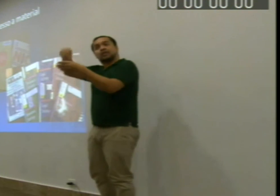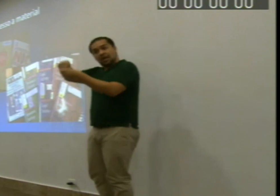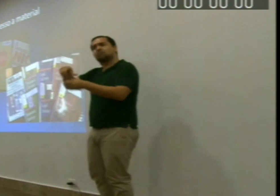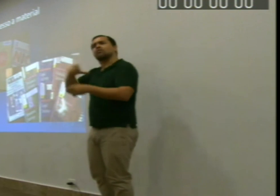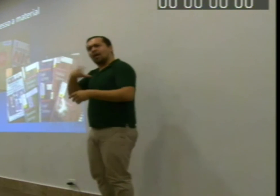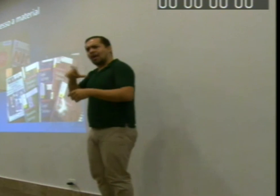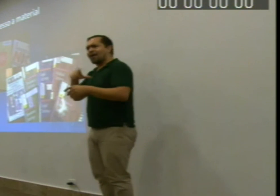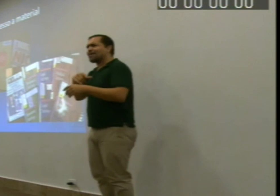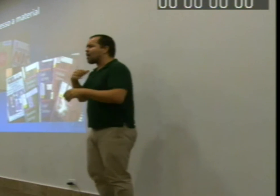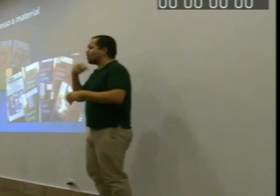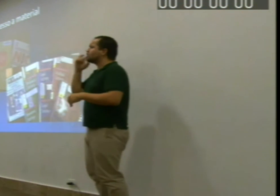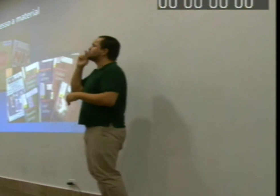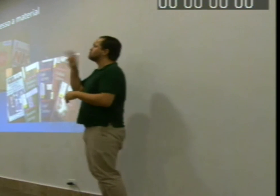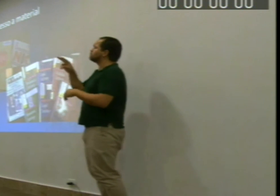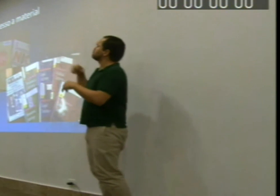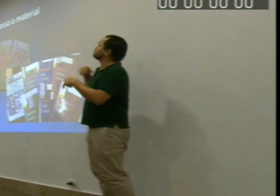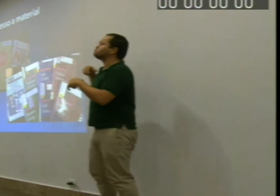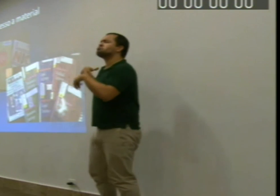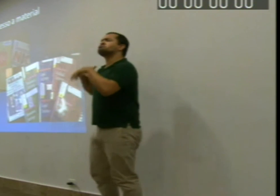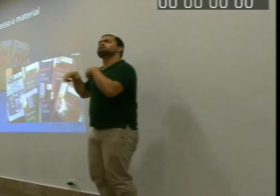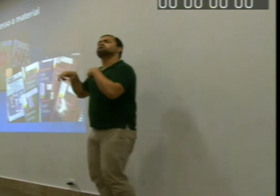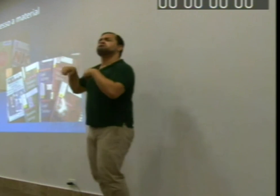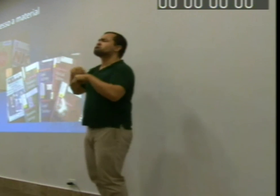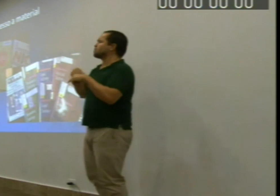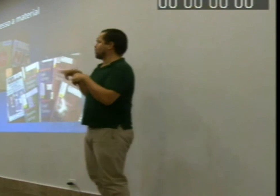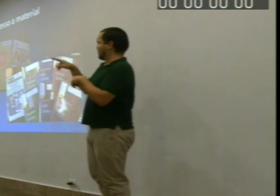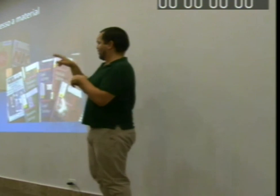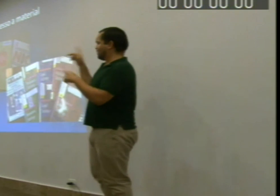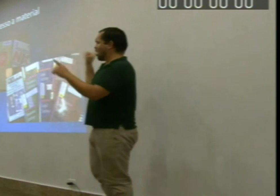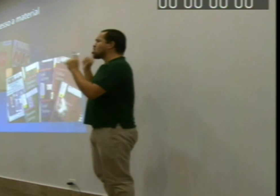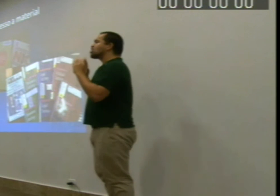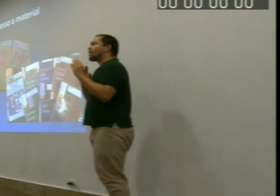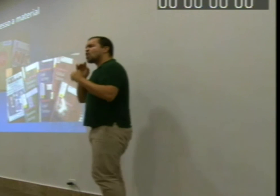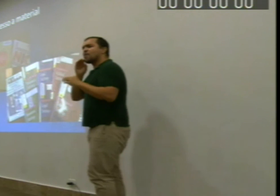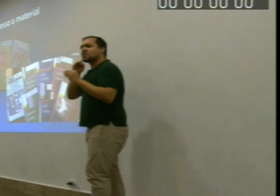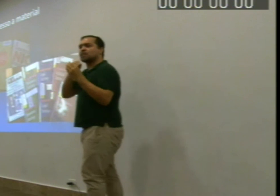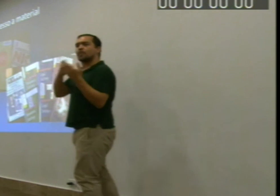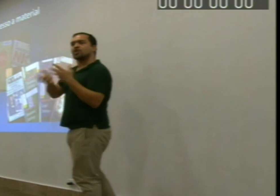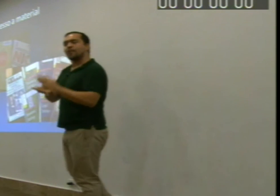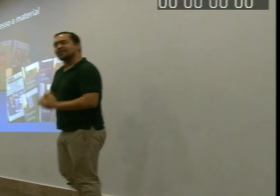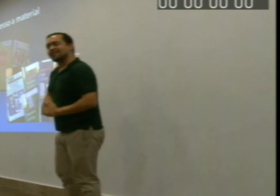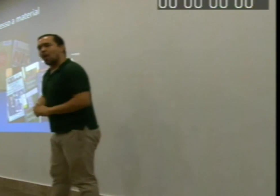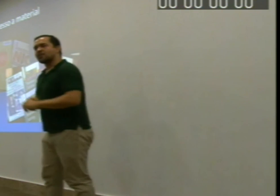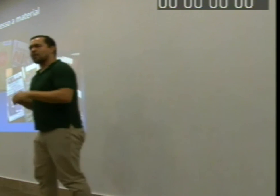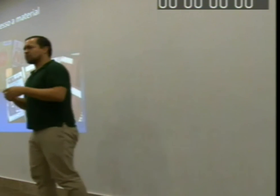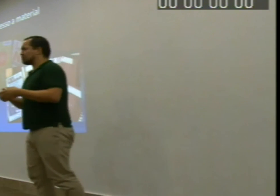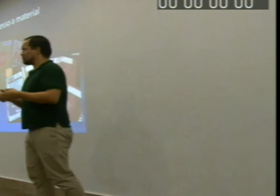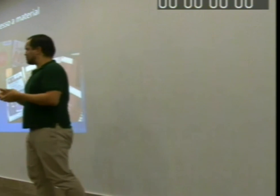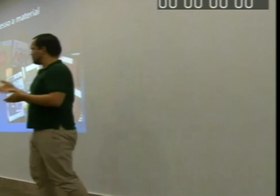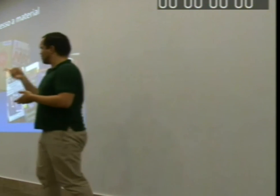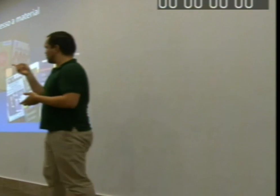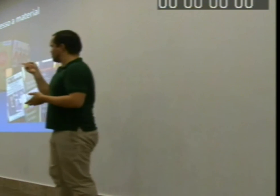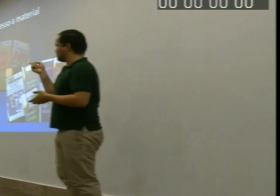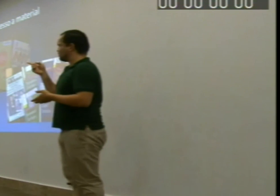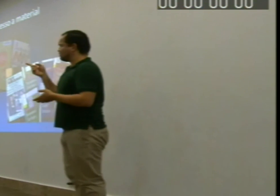crianças são ão dentro da galaud eu vi eu andando eu vi que as pessoas